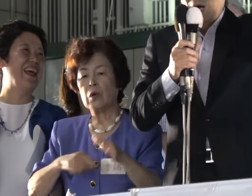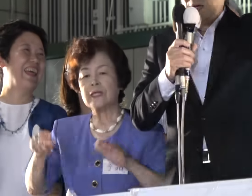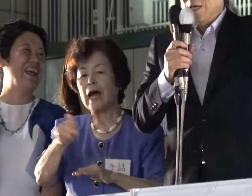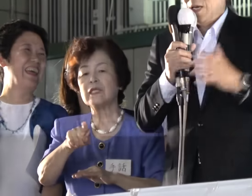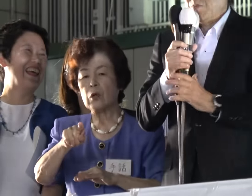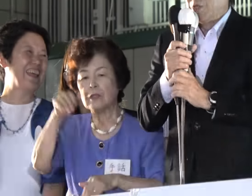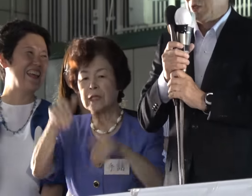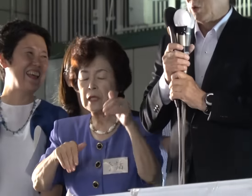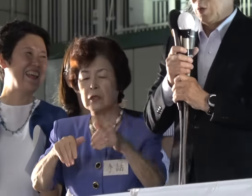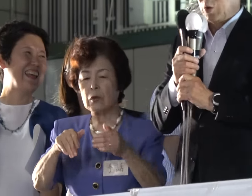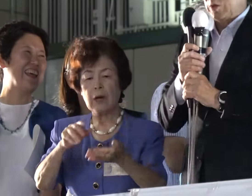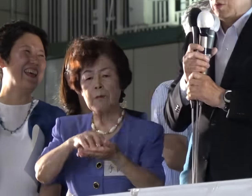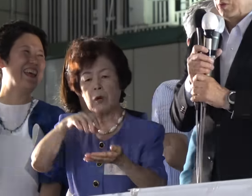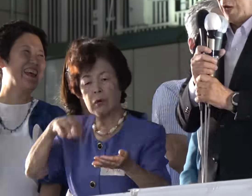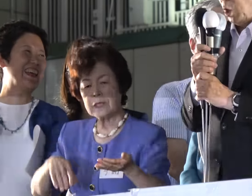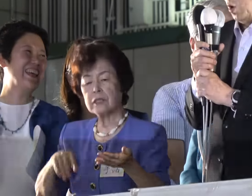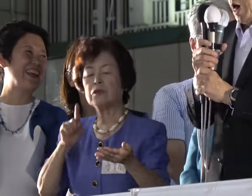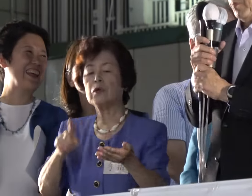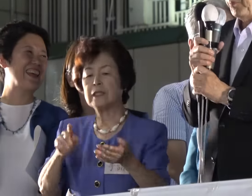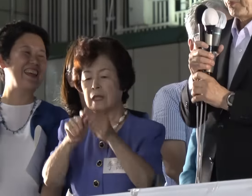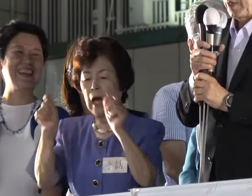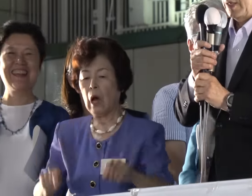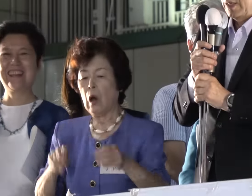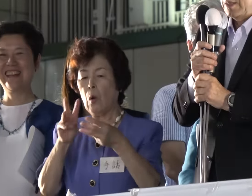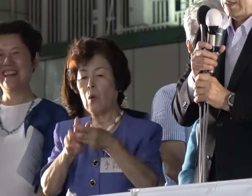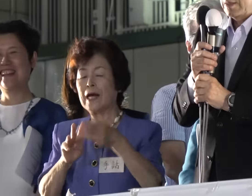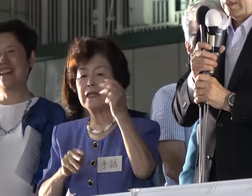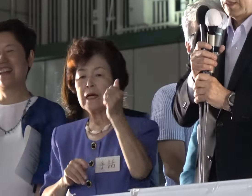岡田民進党の代表は